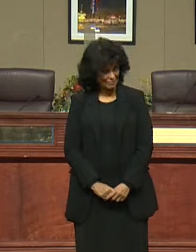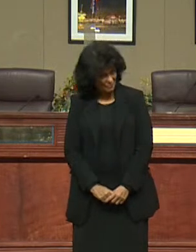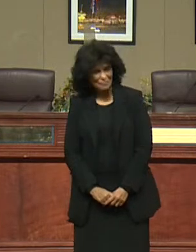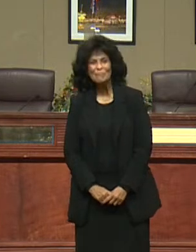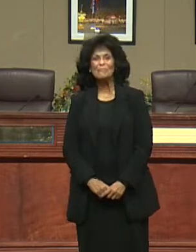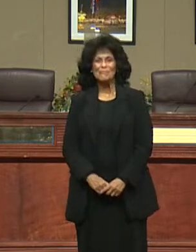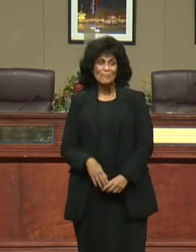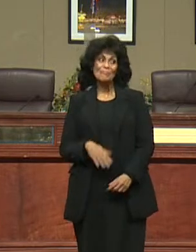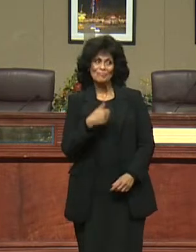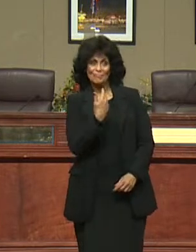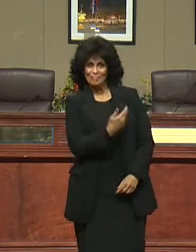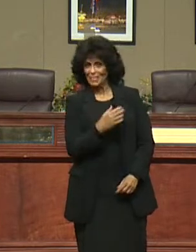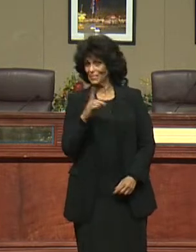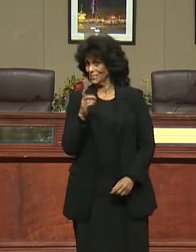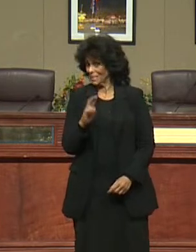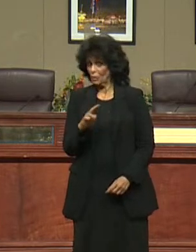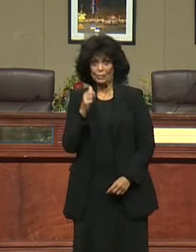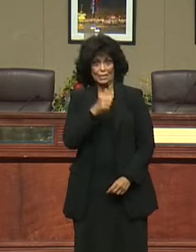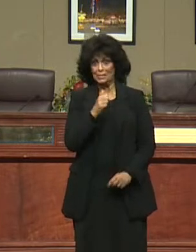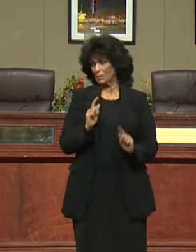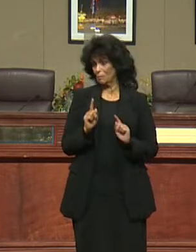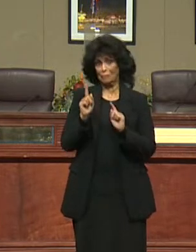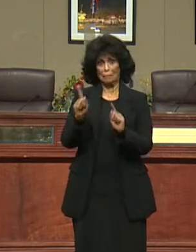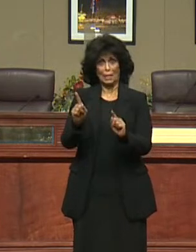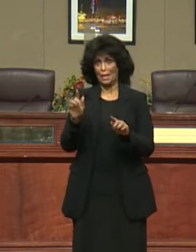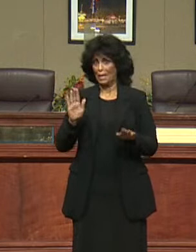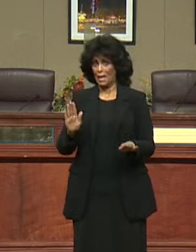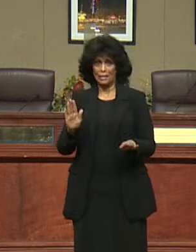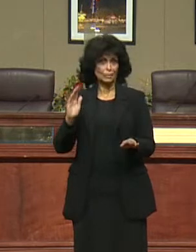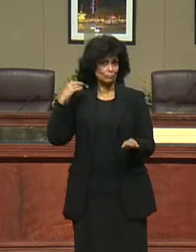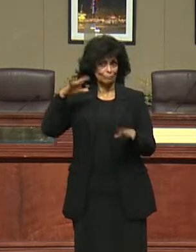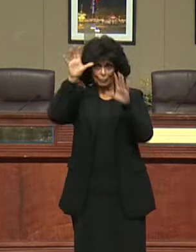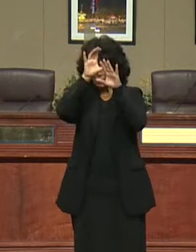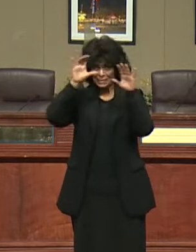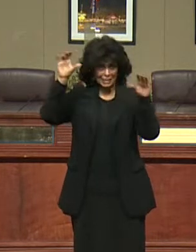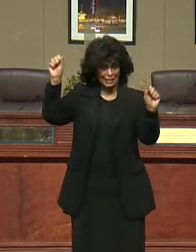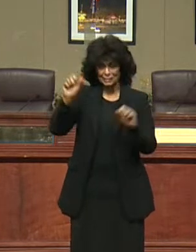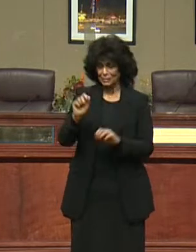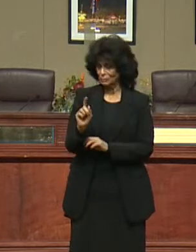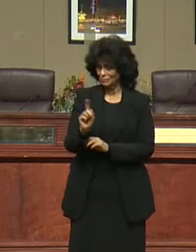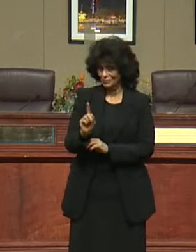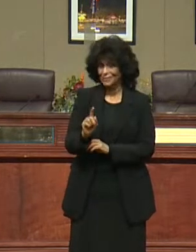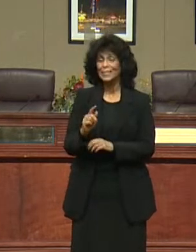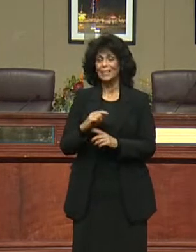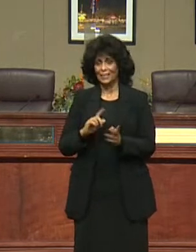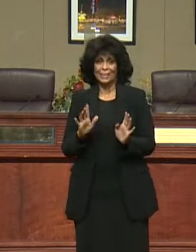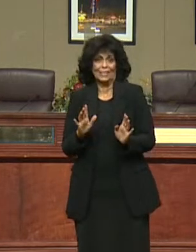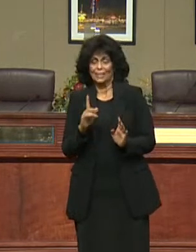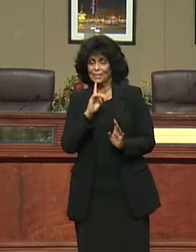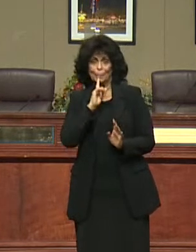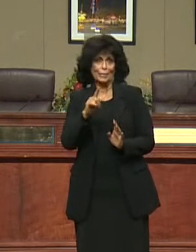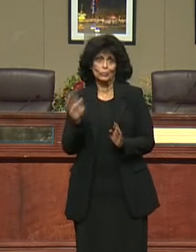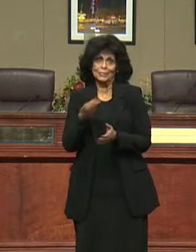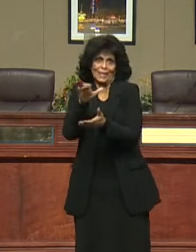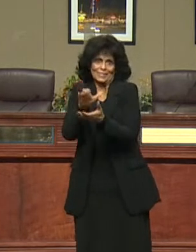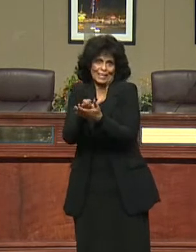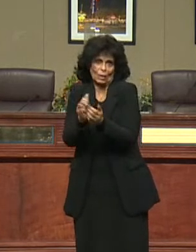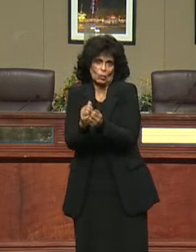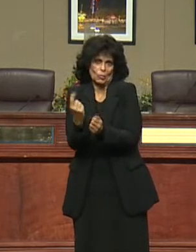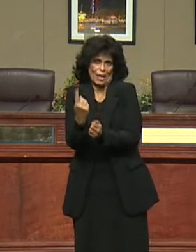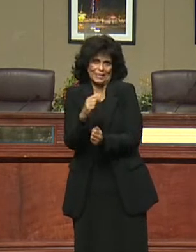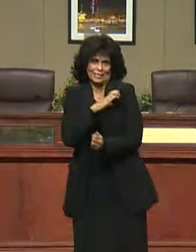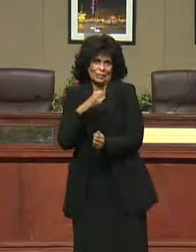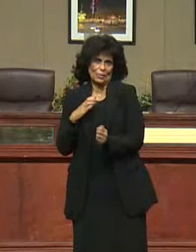alcalde Dyer informa que no asistirá al evento de inauguración del presidente y que desafortunadamente él no está casado con una congresista